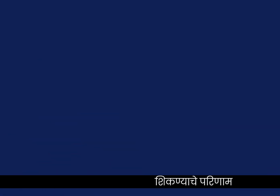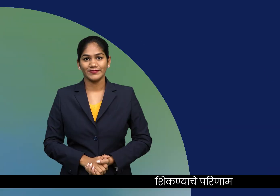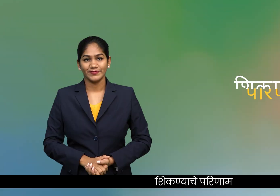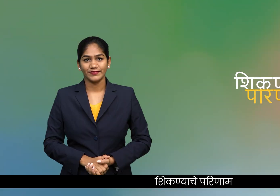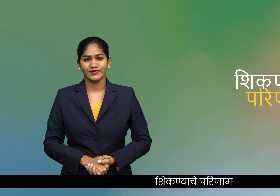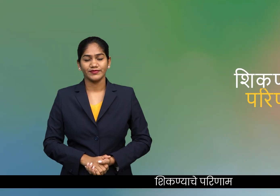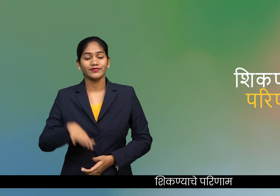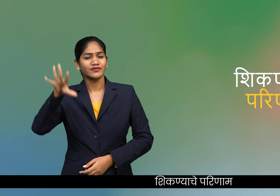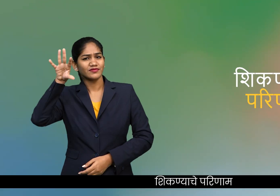परिणाम